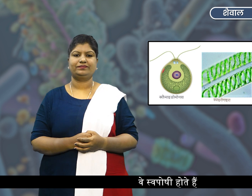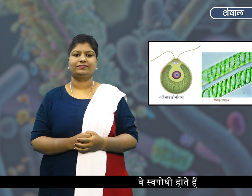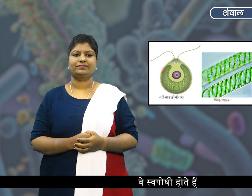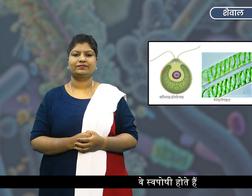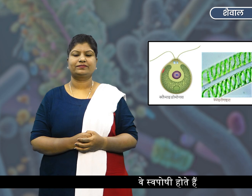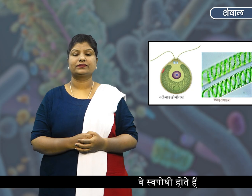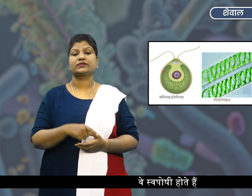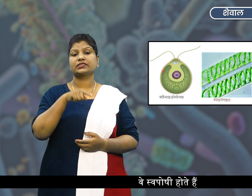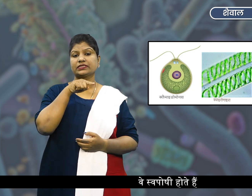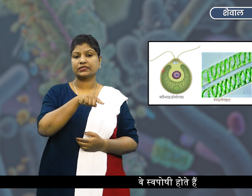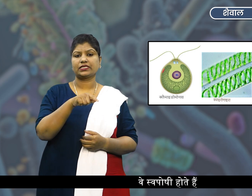वे स्वपोषी होते हैं